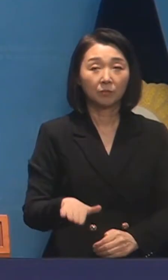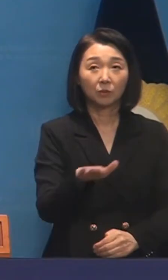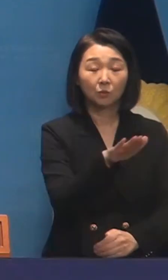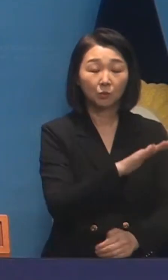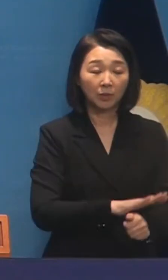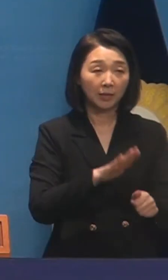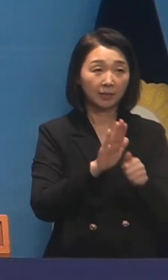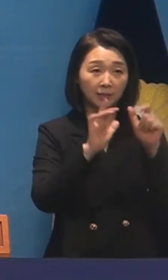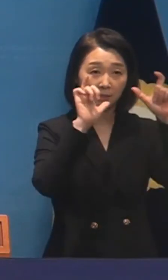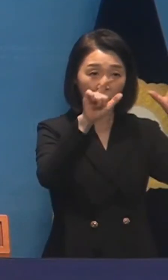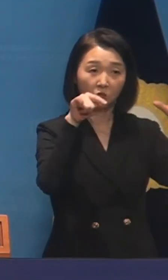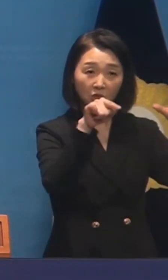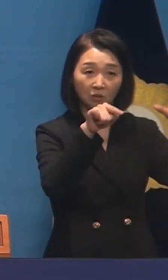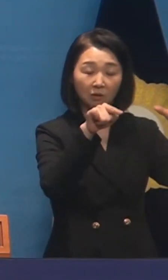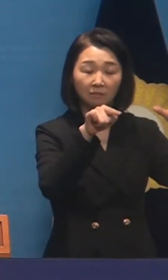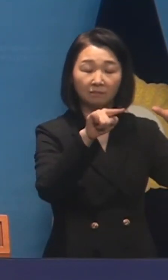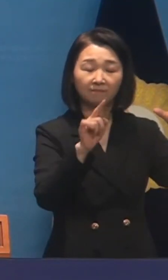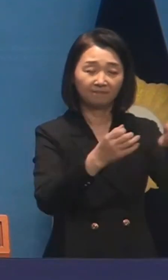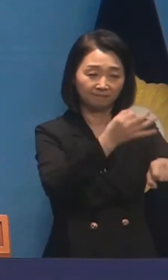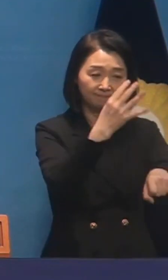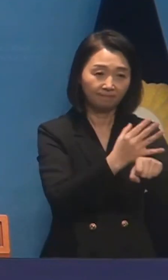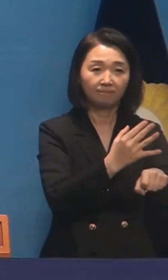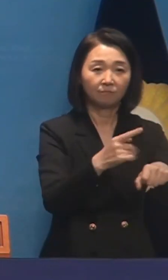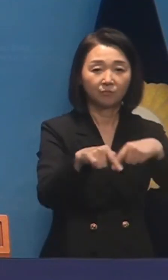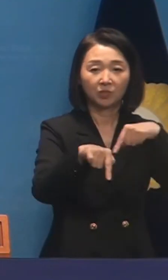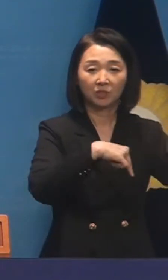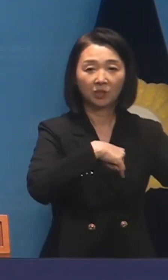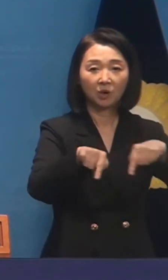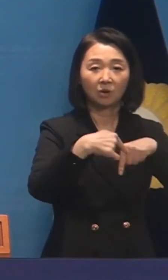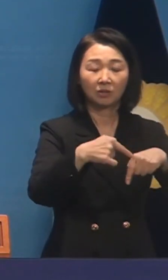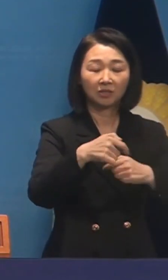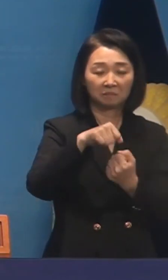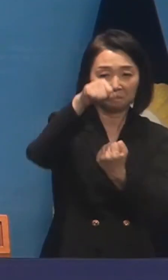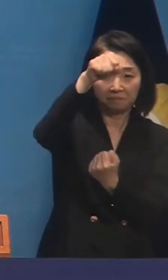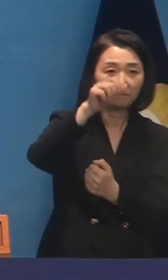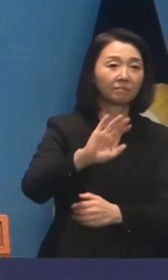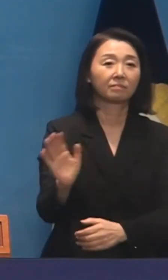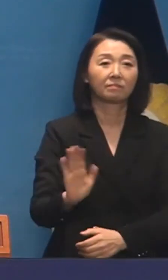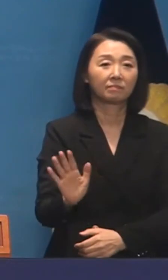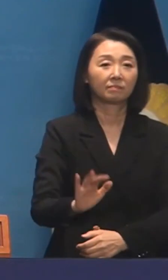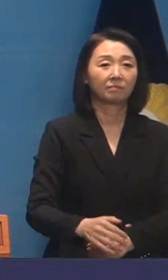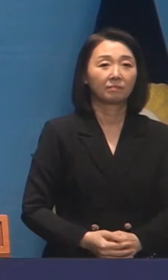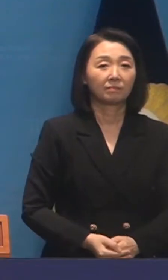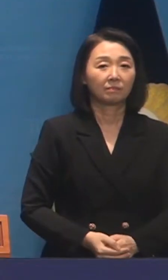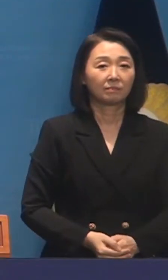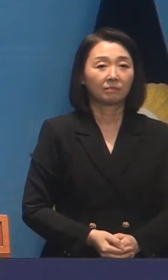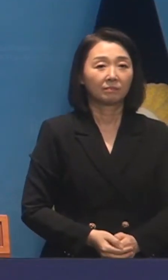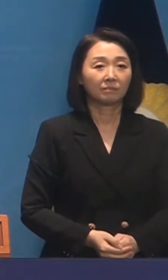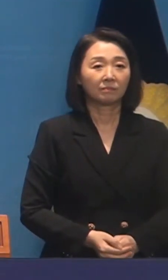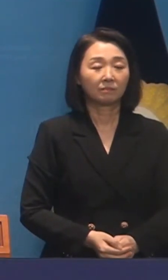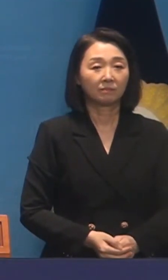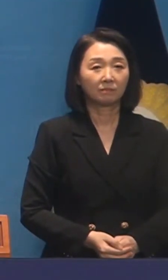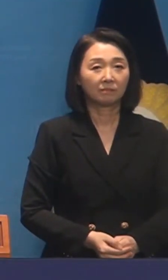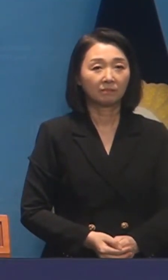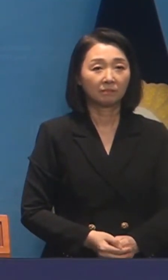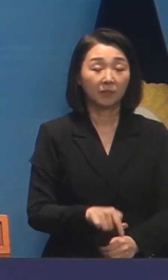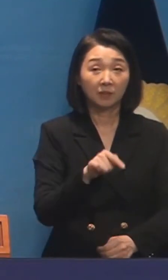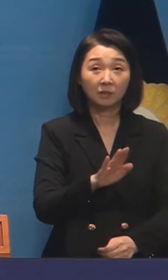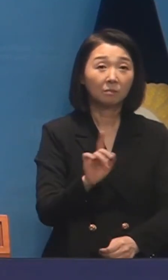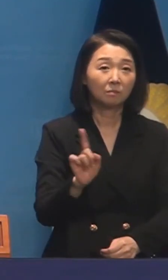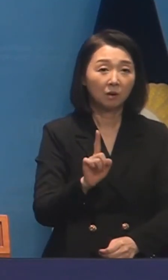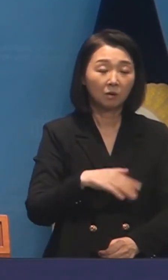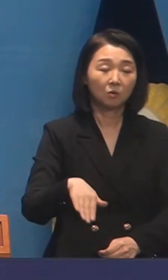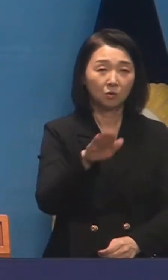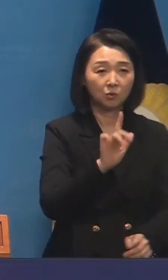이 지지선언은 결코 단순한 정치적 성명이 머물지 않습니다. 이것은